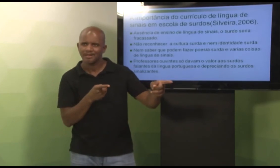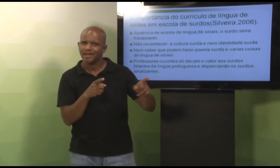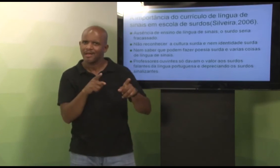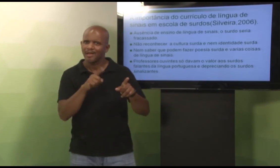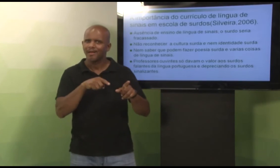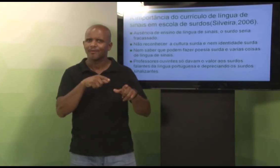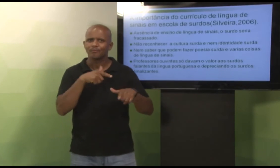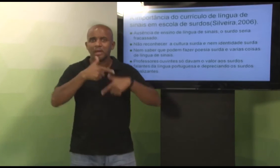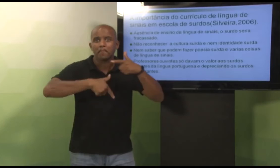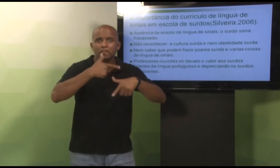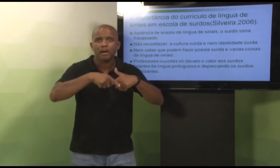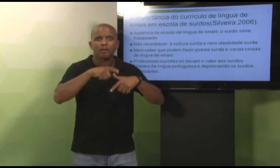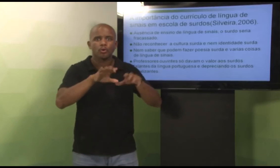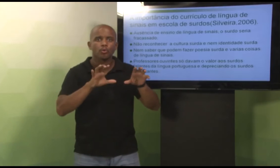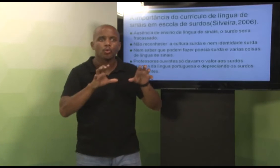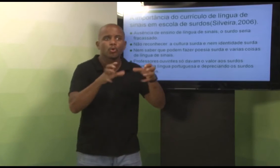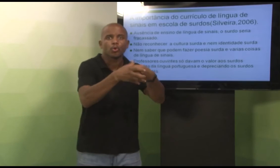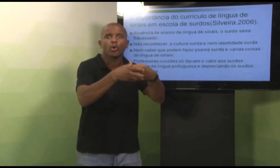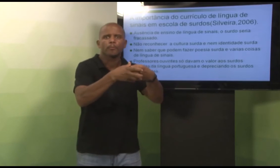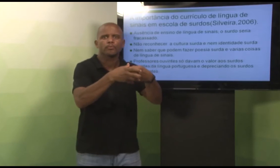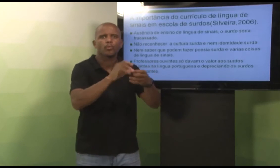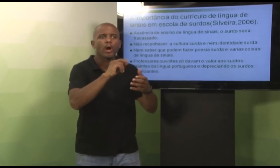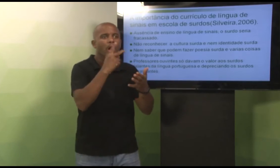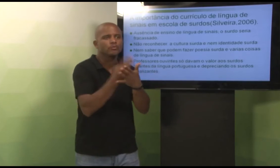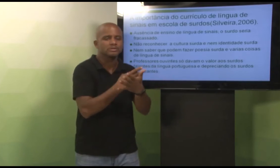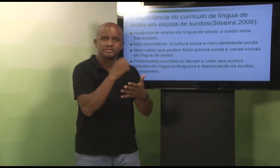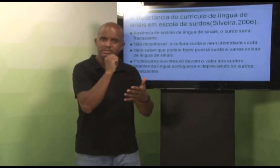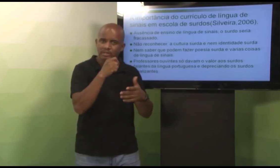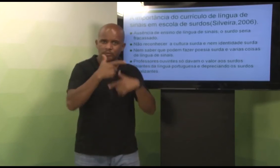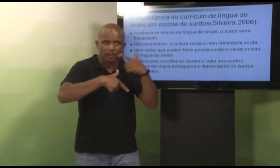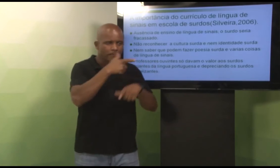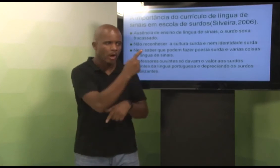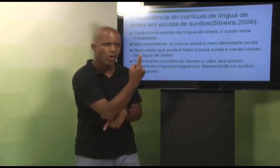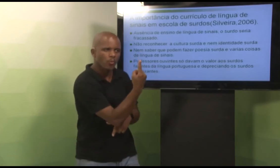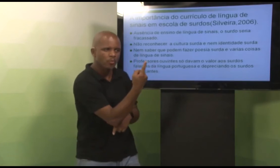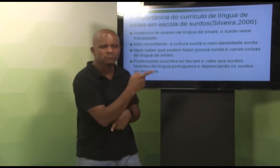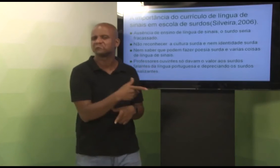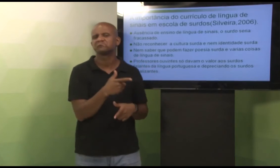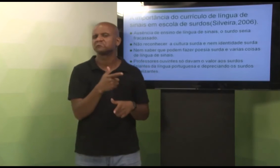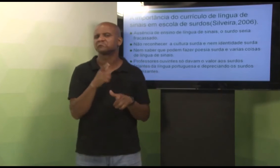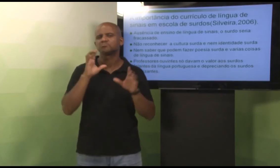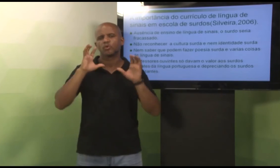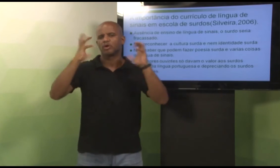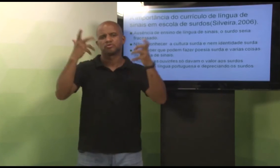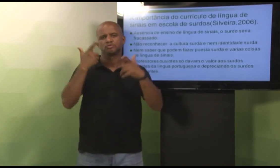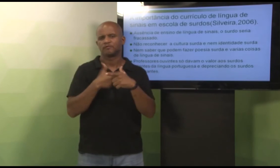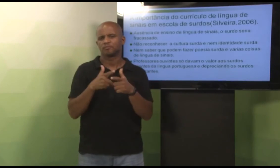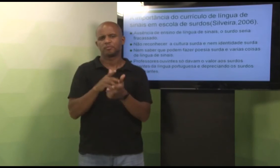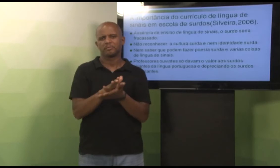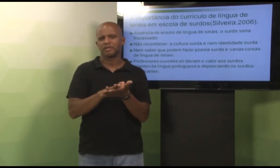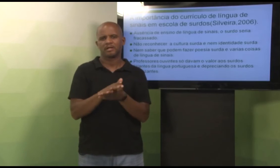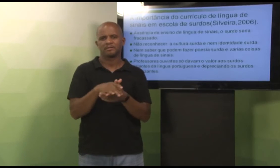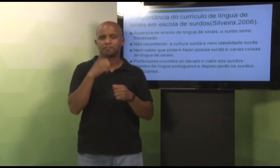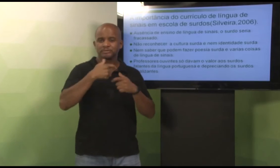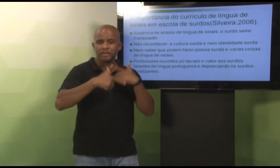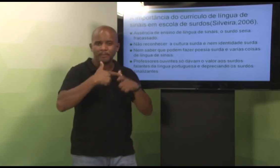Isso mostra também uma prática discursiva. É um trabalho de um grupo que está acontecendo ali.